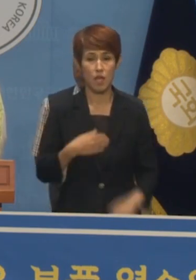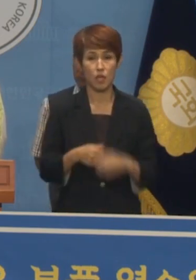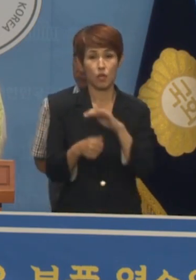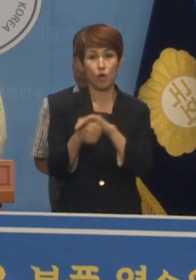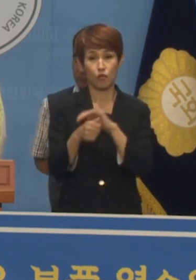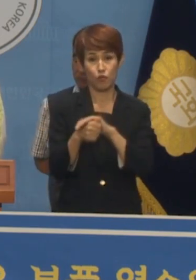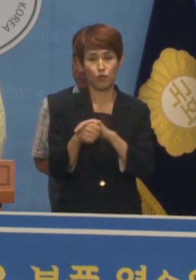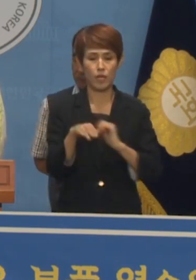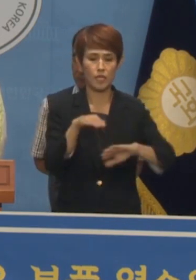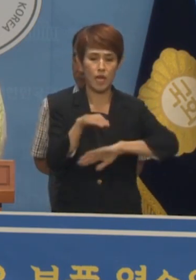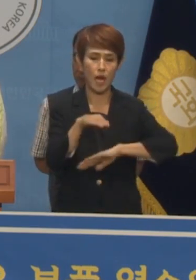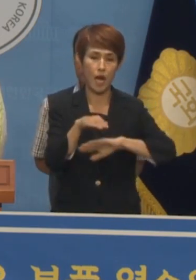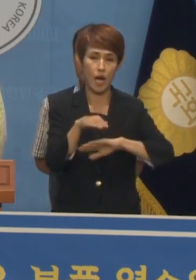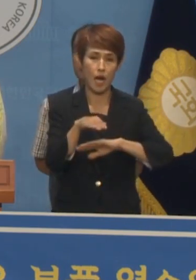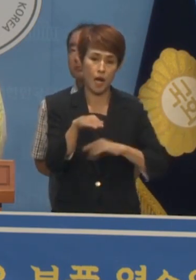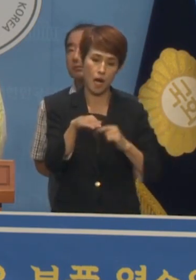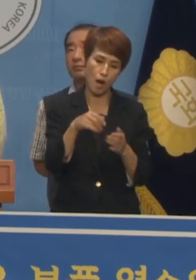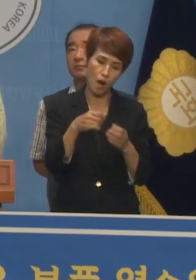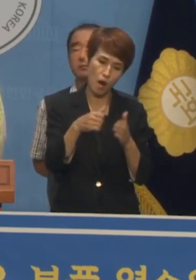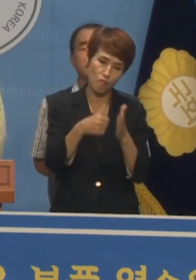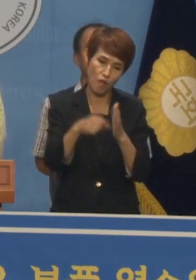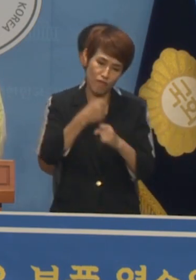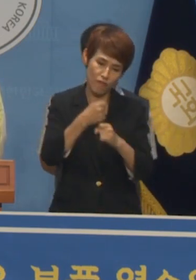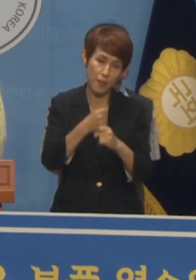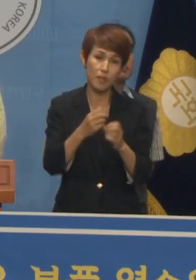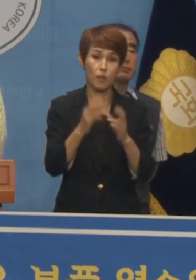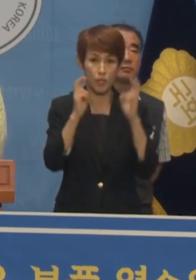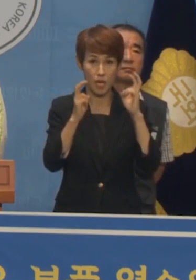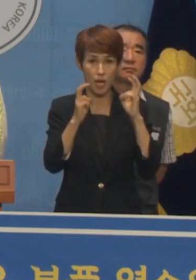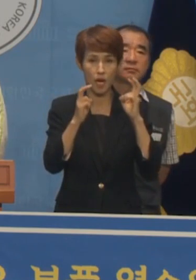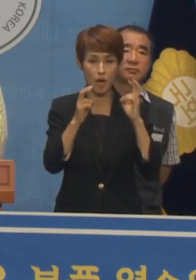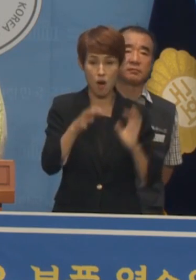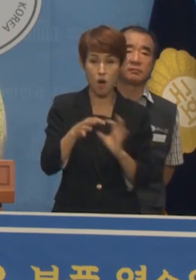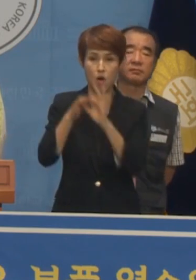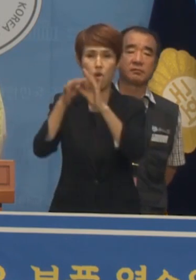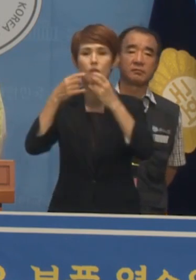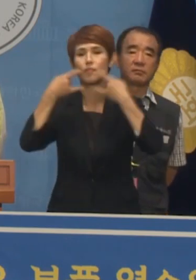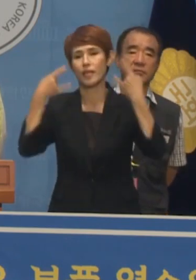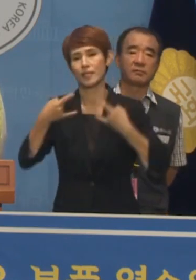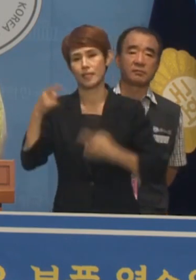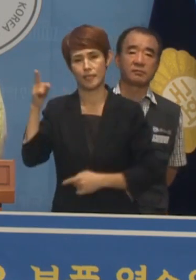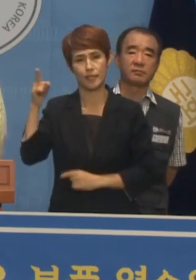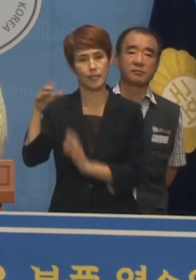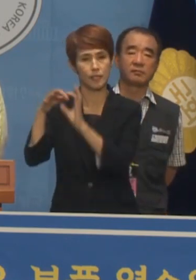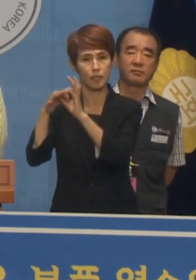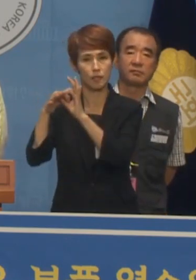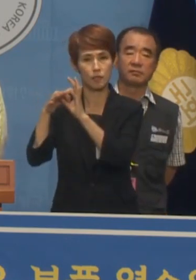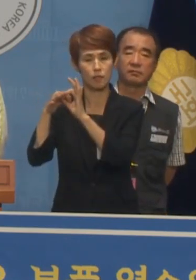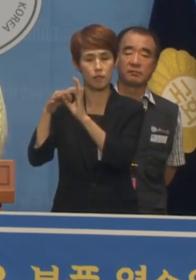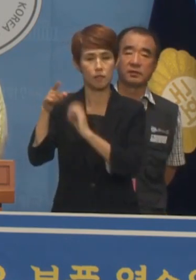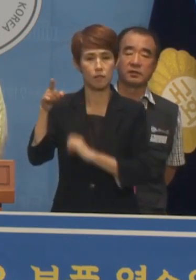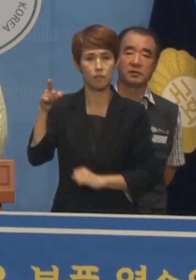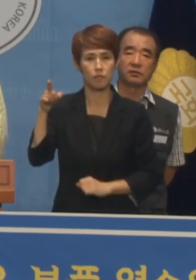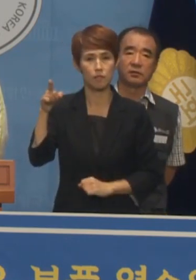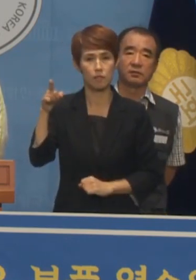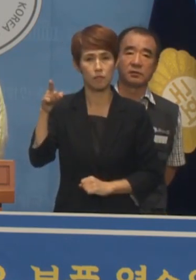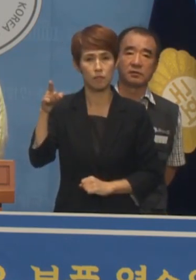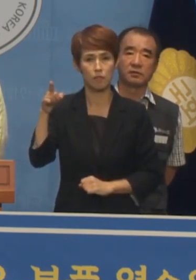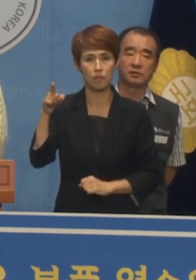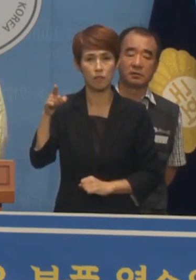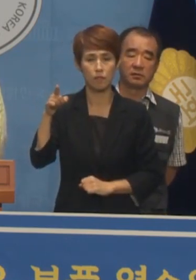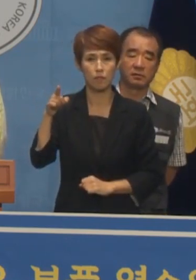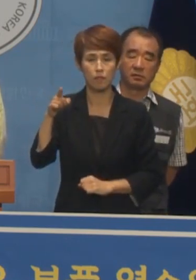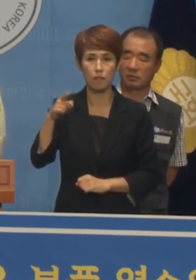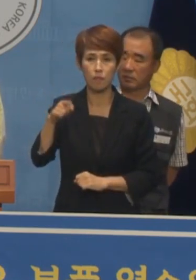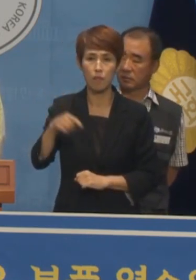있는 자동차 부품 회사고요. 프랑스 회사입니다. 이 회사가 상용 부분은